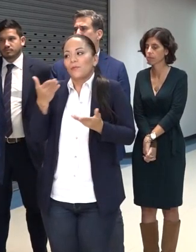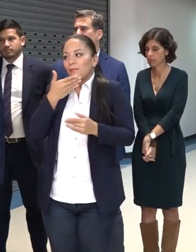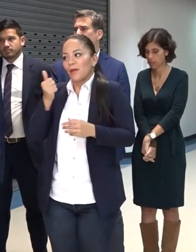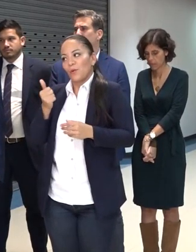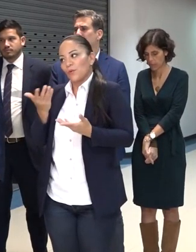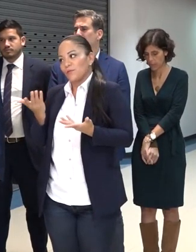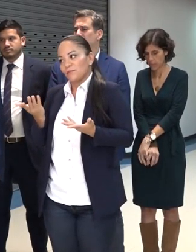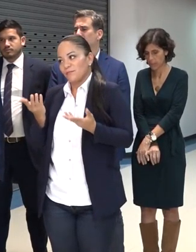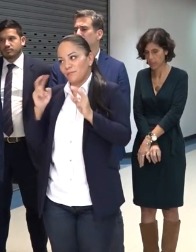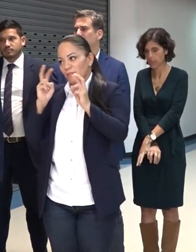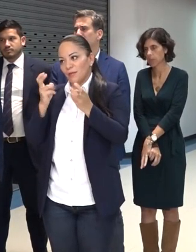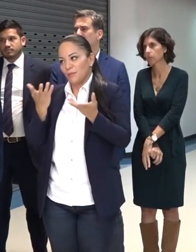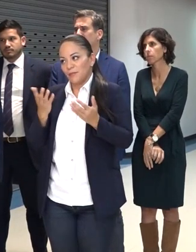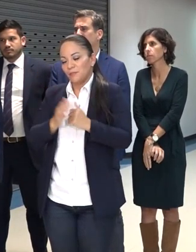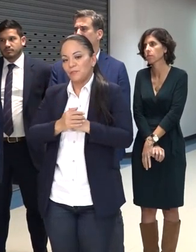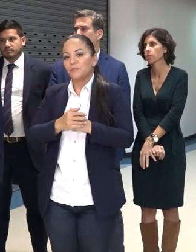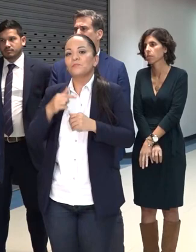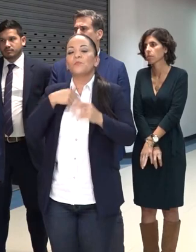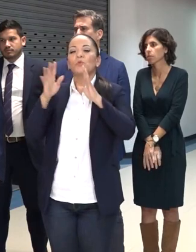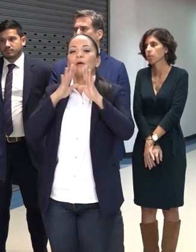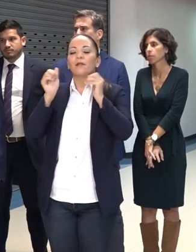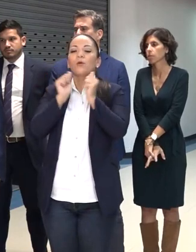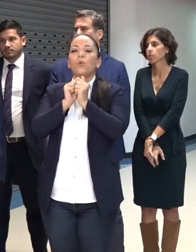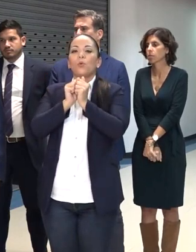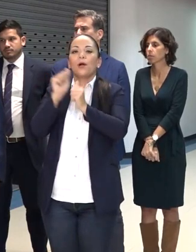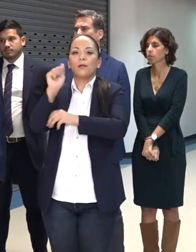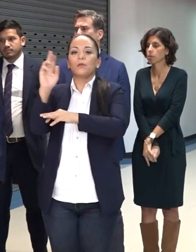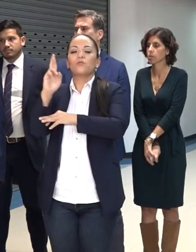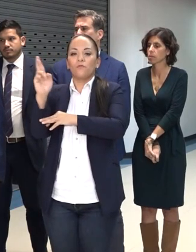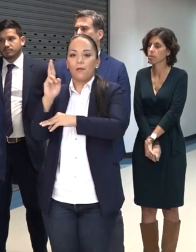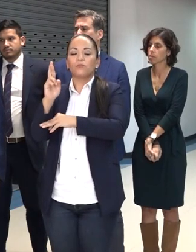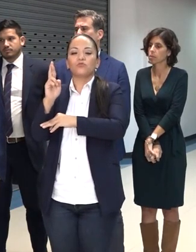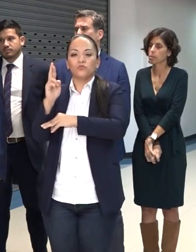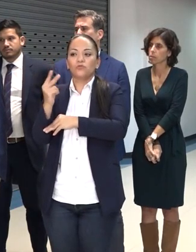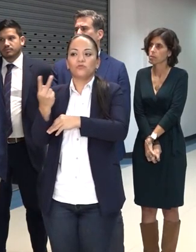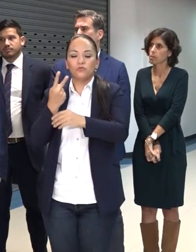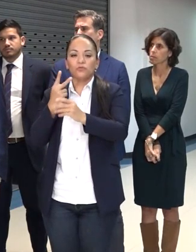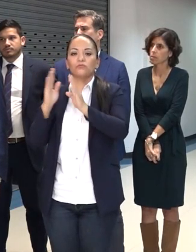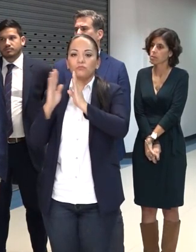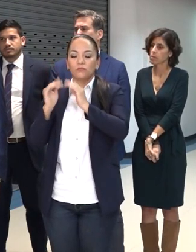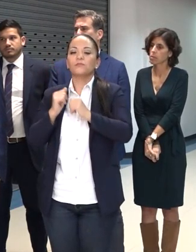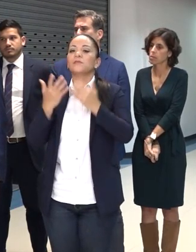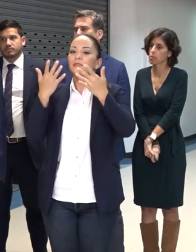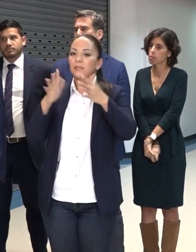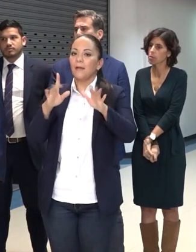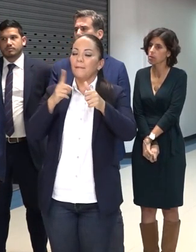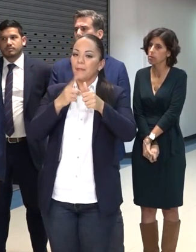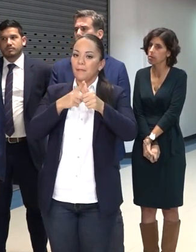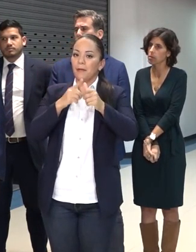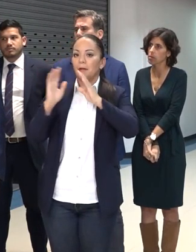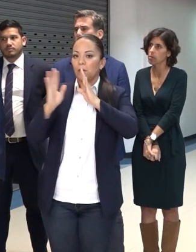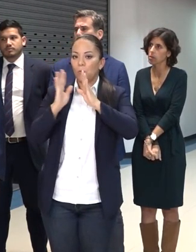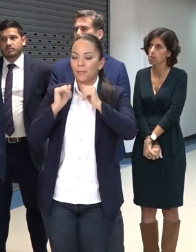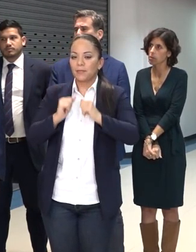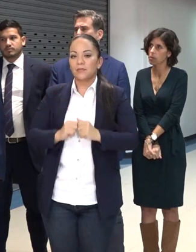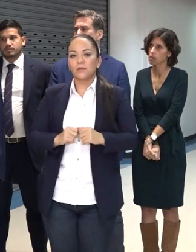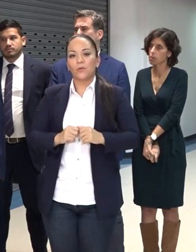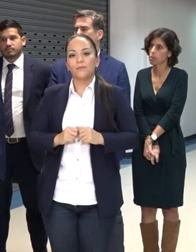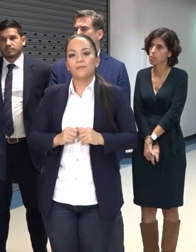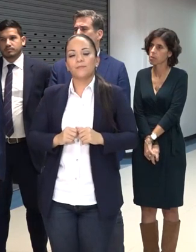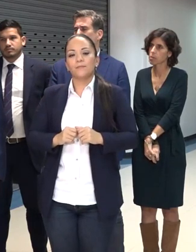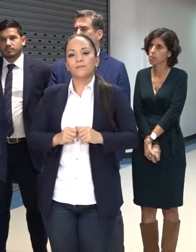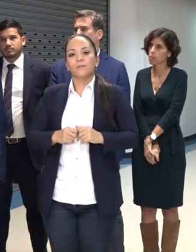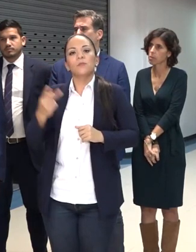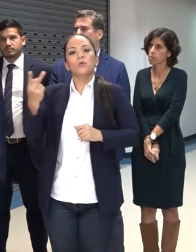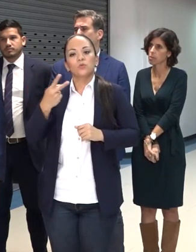afortunado. Yo tuve una conversación con don Álvaro Ramos, una primera conversación,